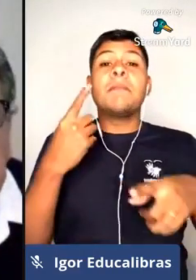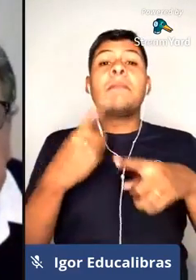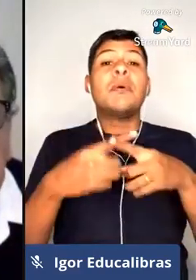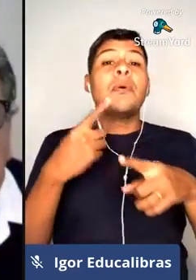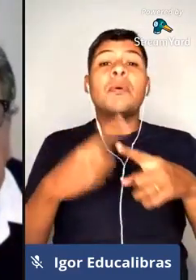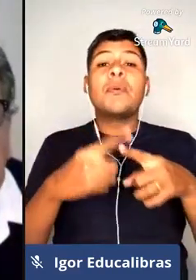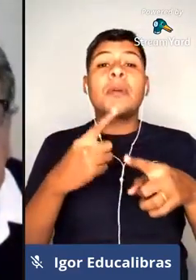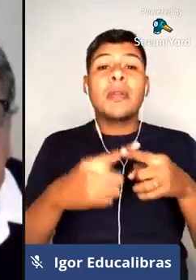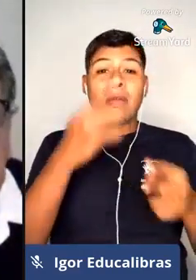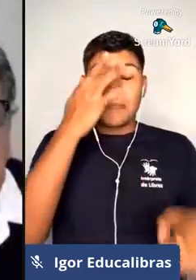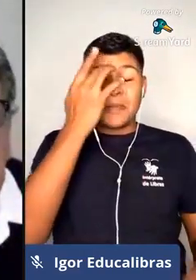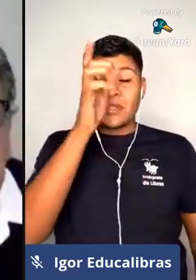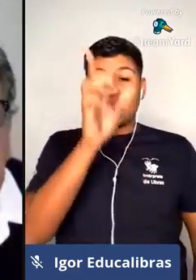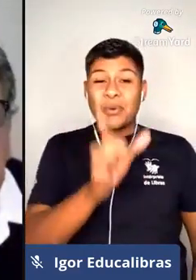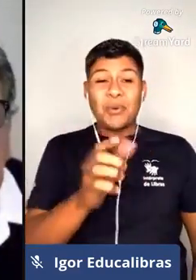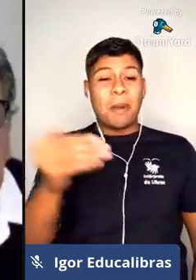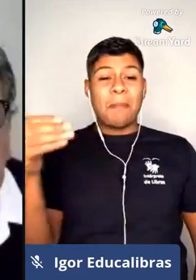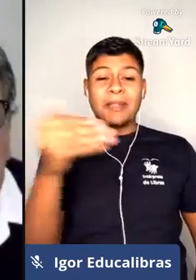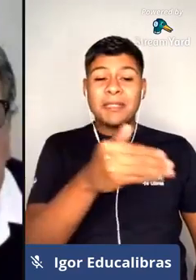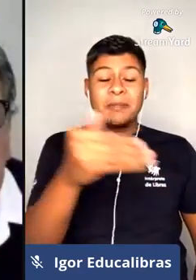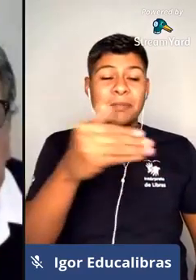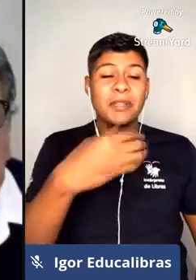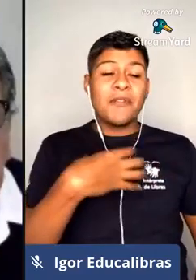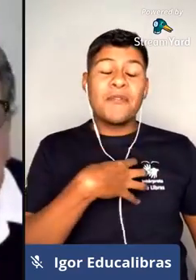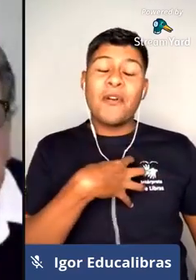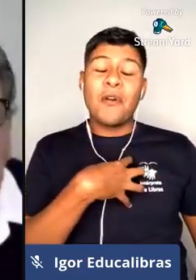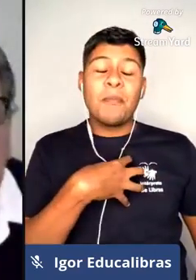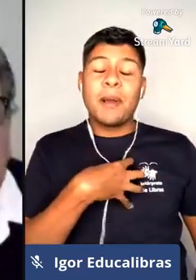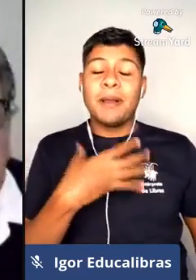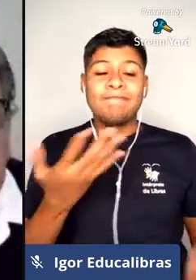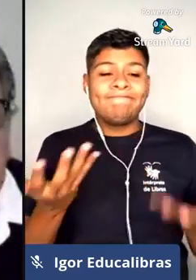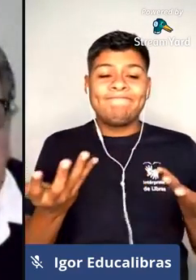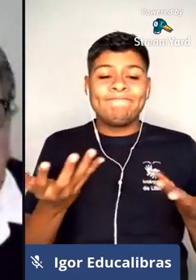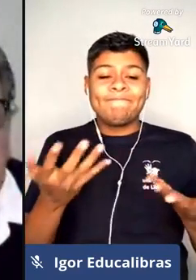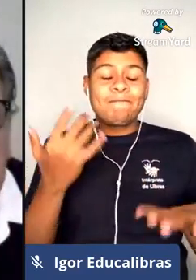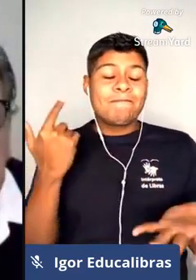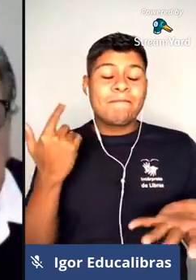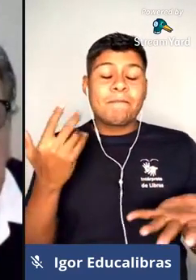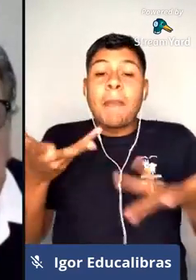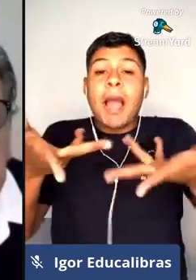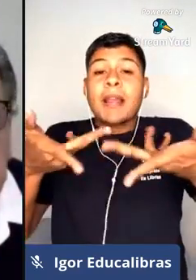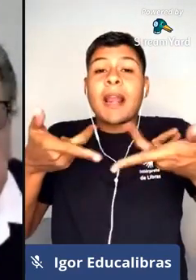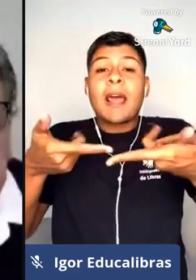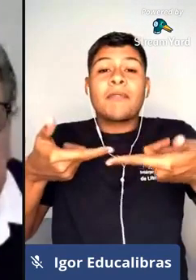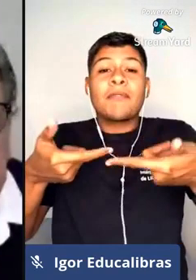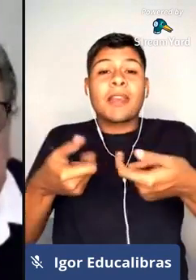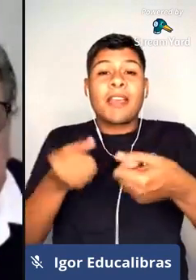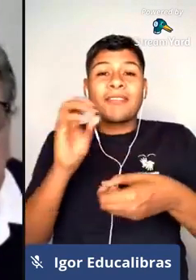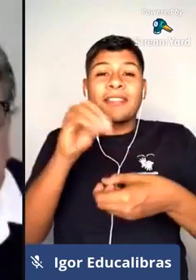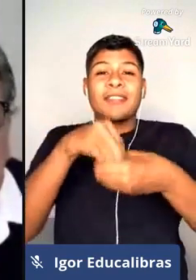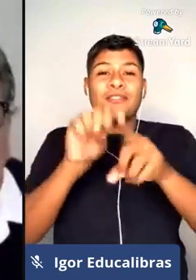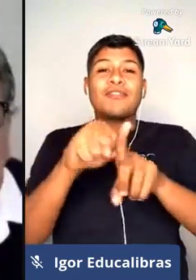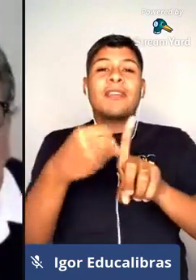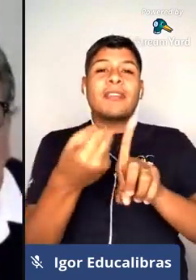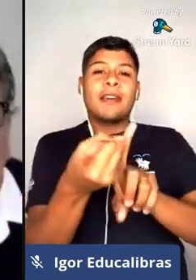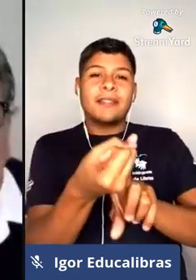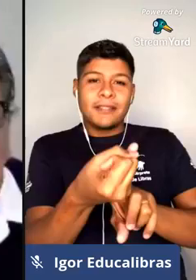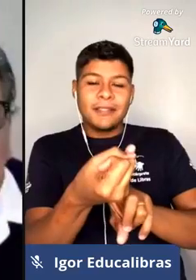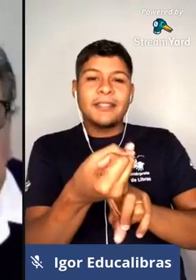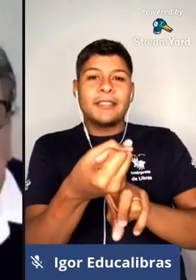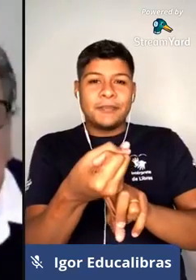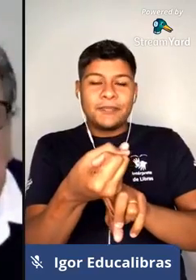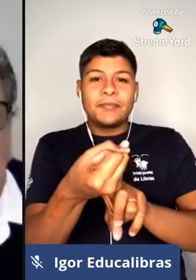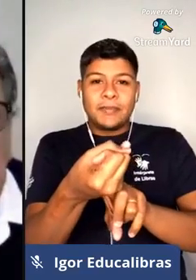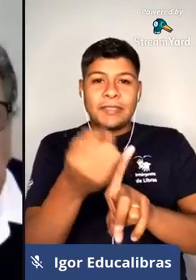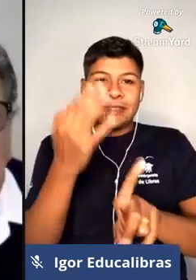o indivíduo participa de forma tão marcante na sociedade.